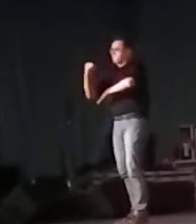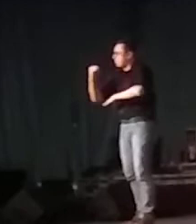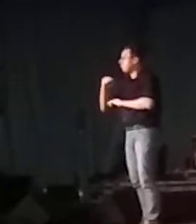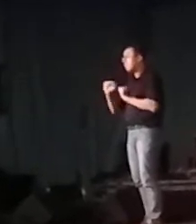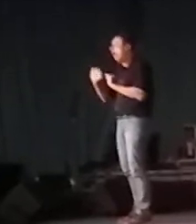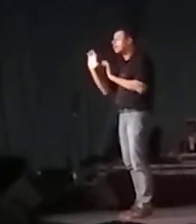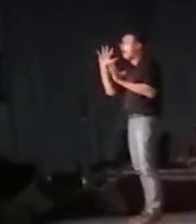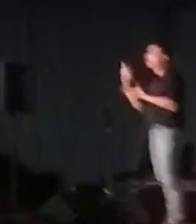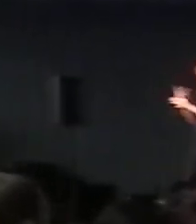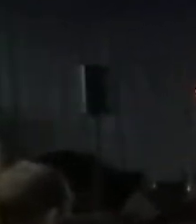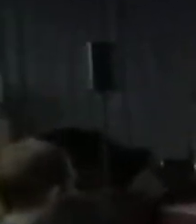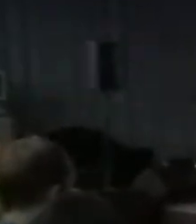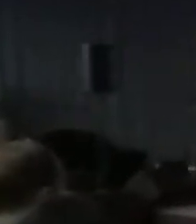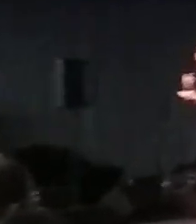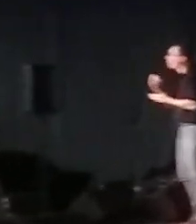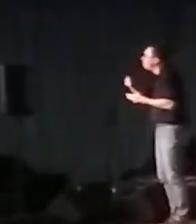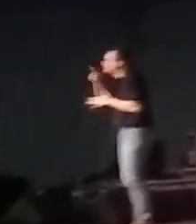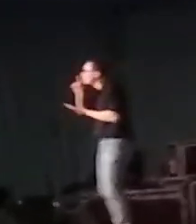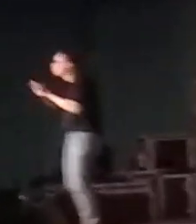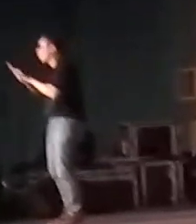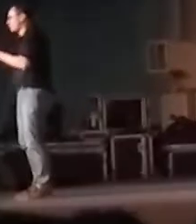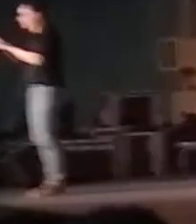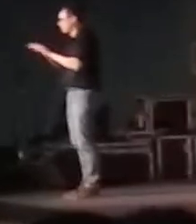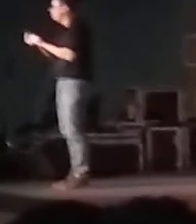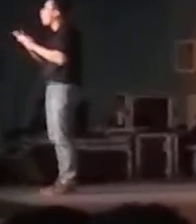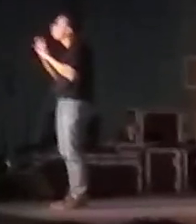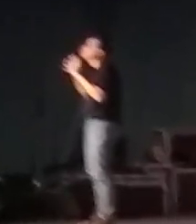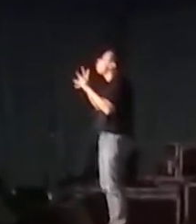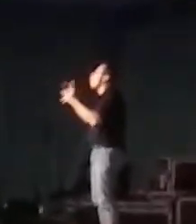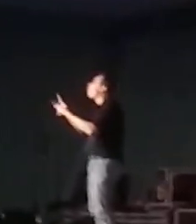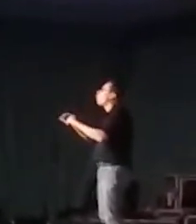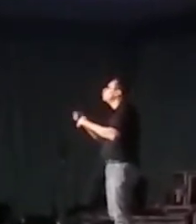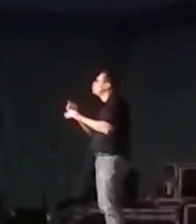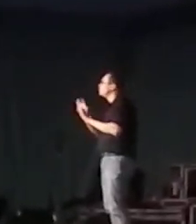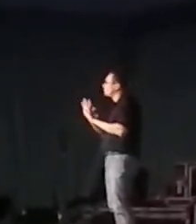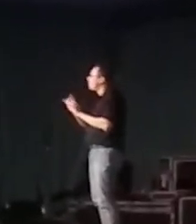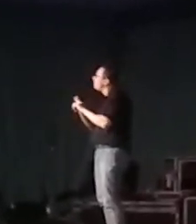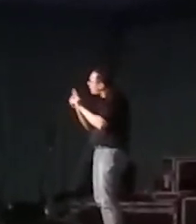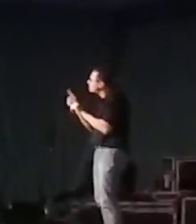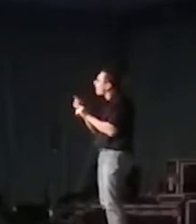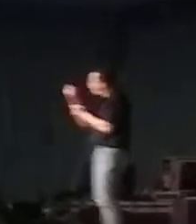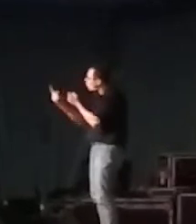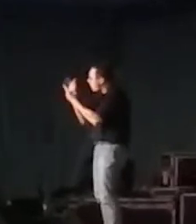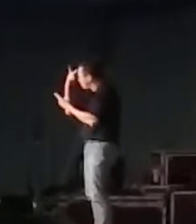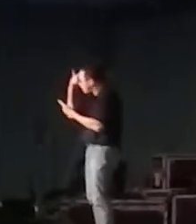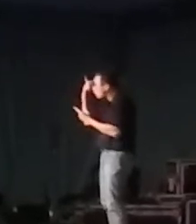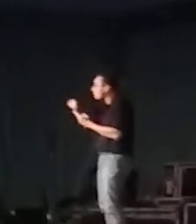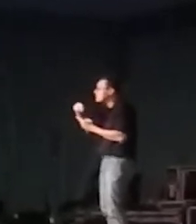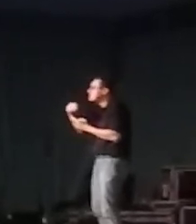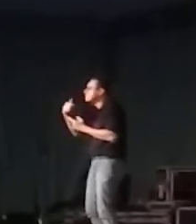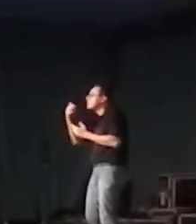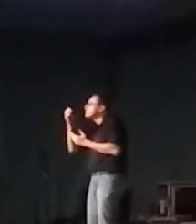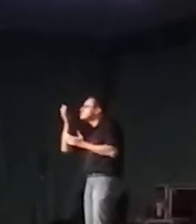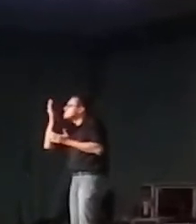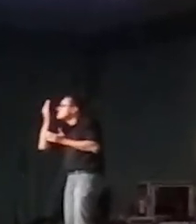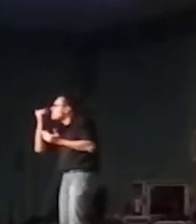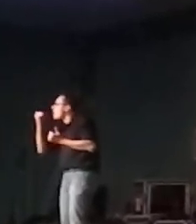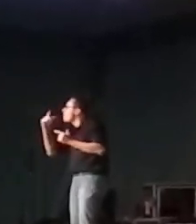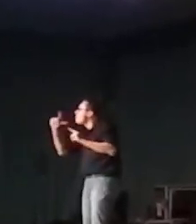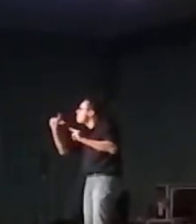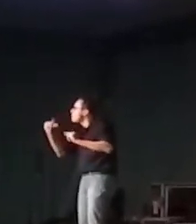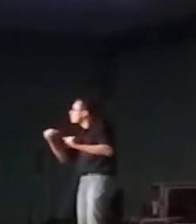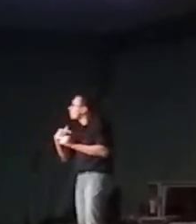mas não acho que é para todo mundo. E acho que tem gente que quer saber menos. Eu estou vendo agora as críticas, as resenhas do Bom